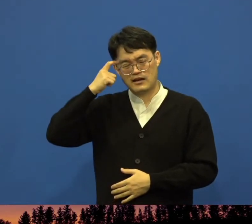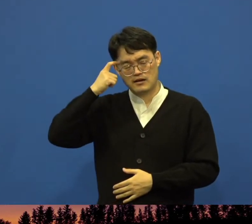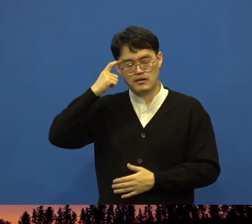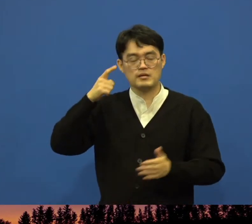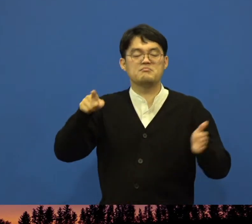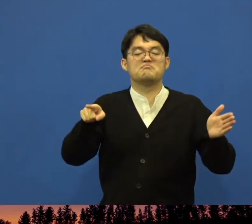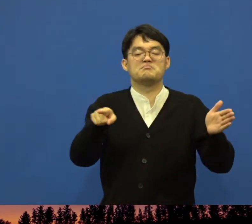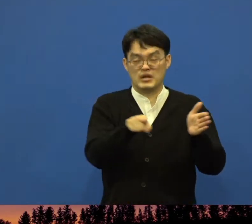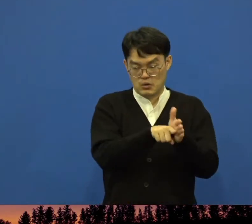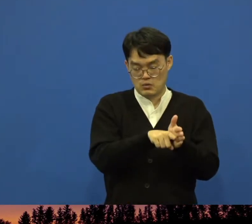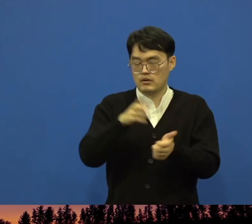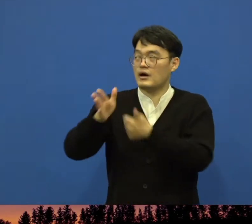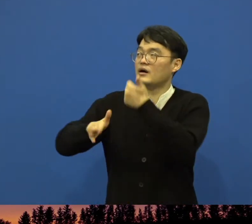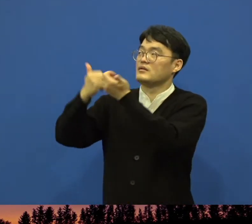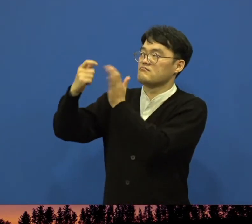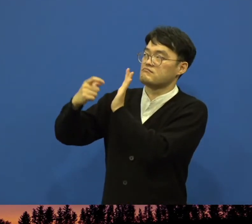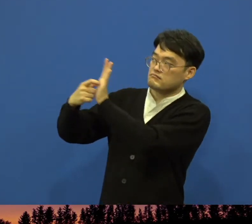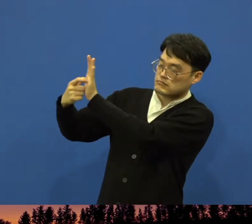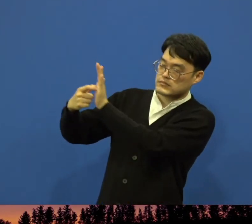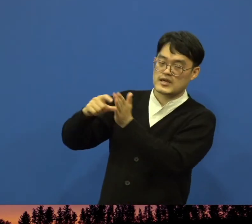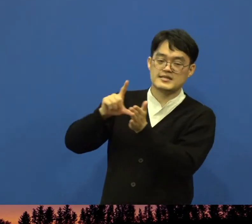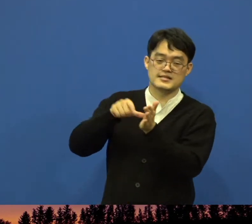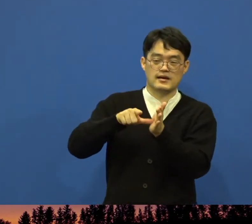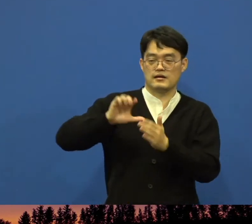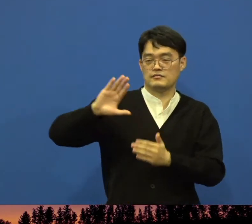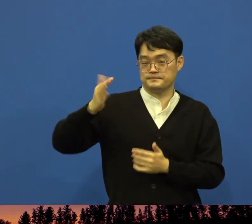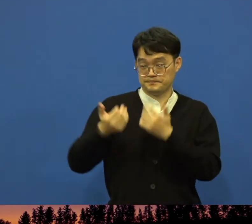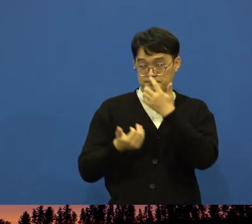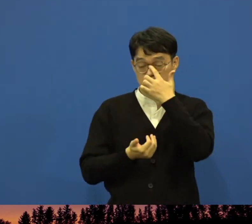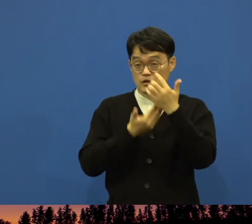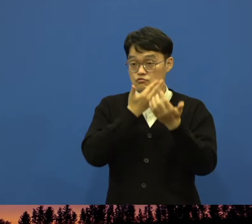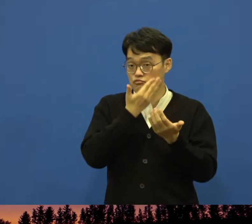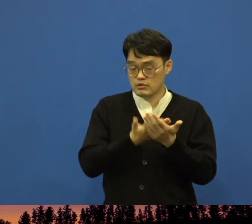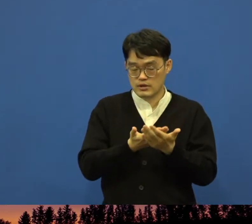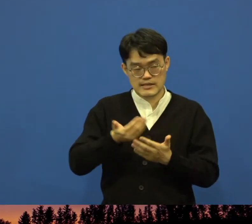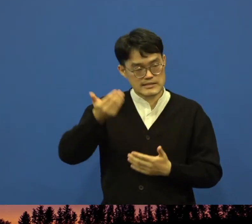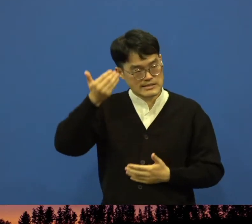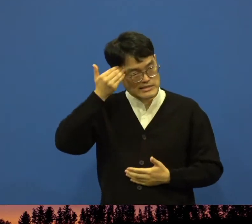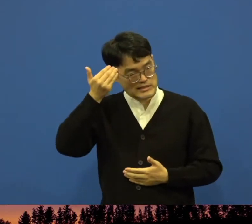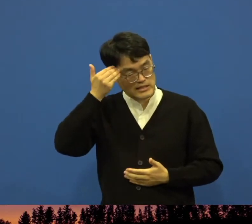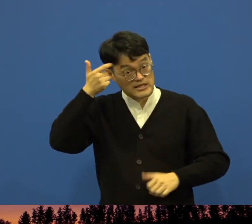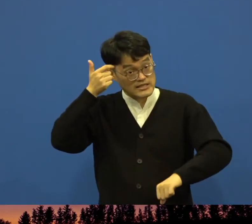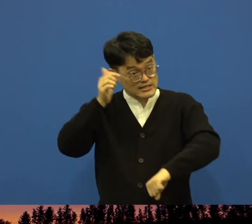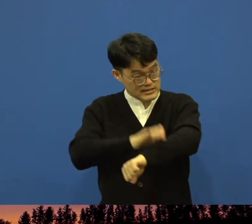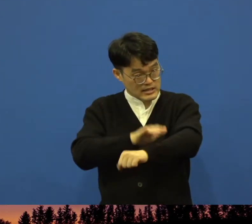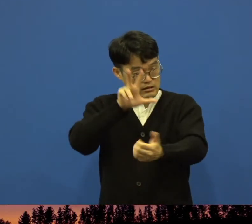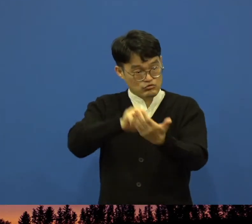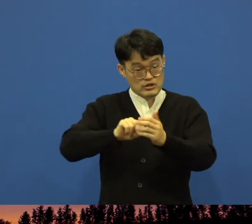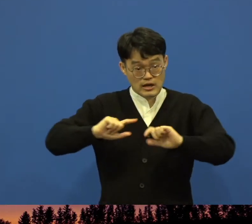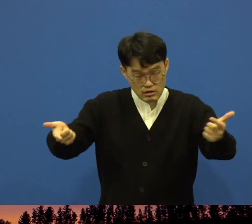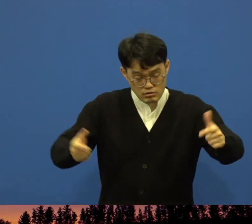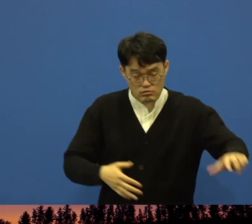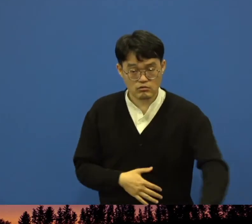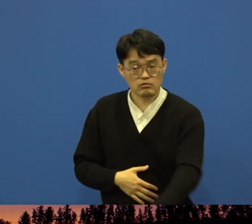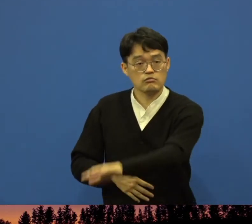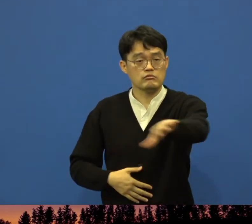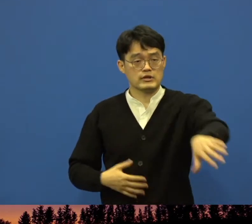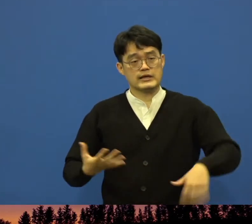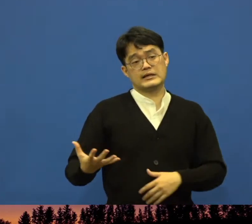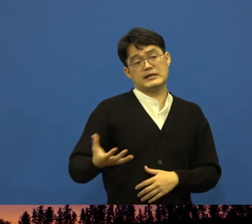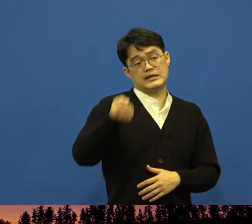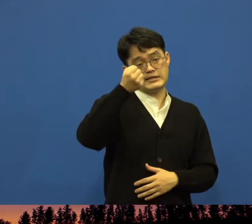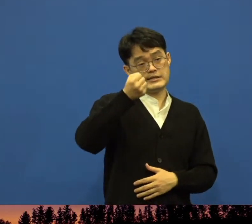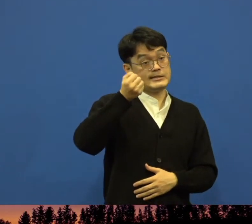시대. 그래서 중요한 것은 이런 지식이나 지혜나 지성의 문제가 아니라 우리가 가지고 있는 이 지식,